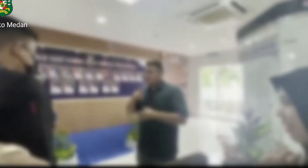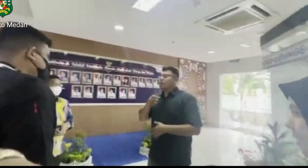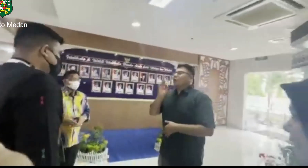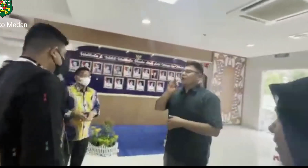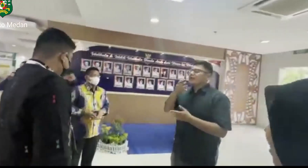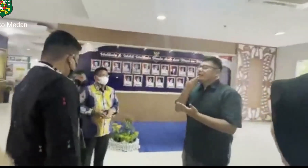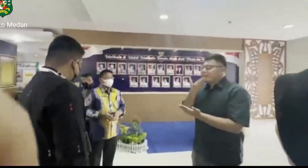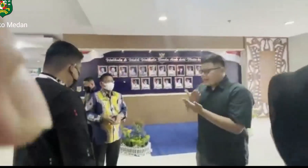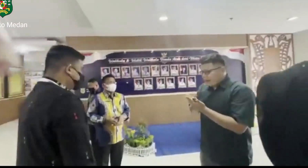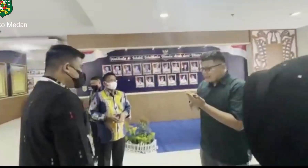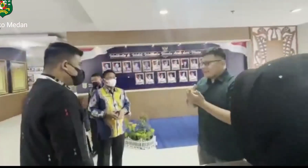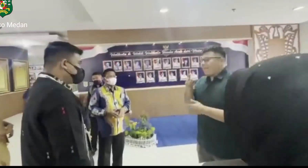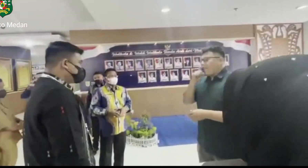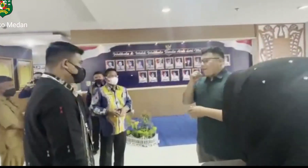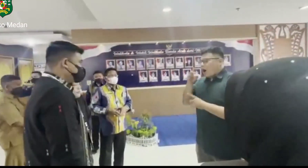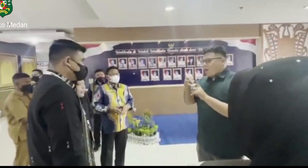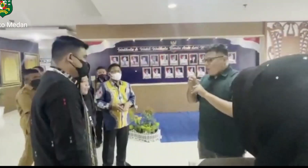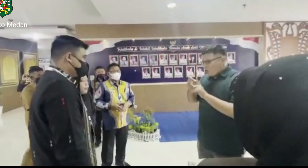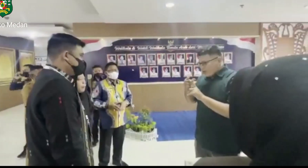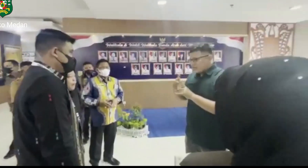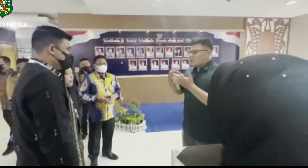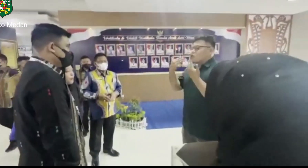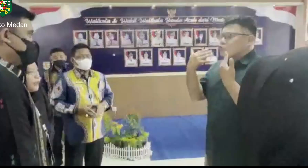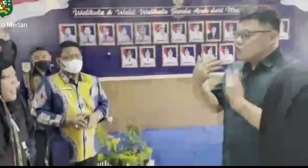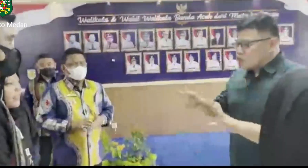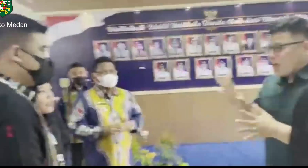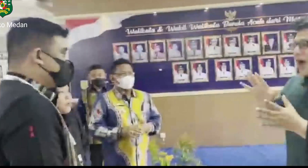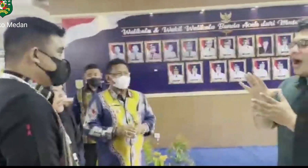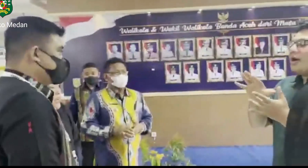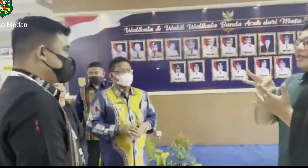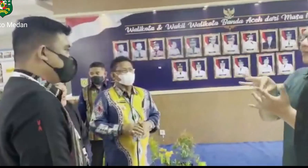Karena terima kasih banyak Bapak Bobby yang sudah